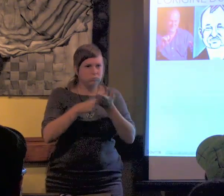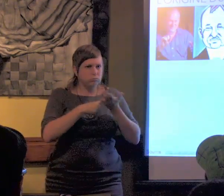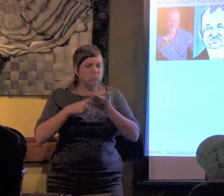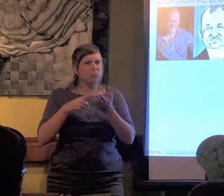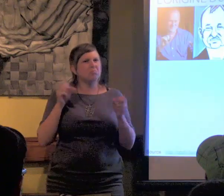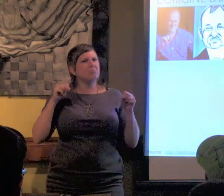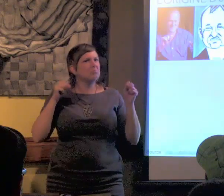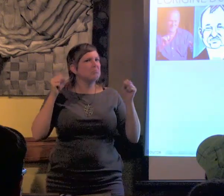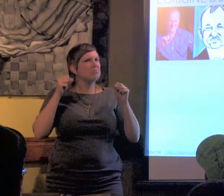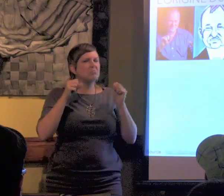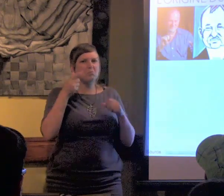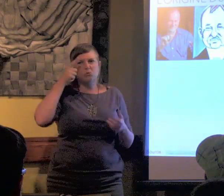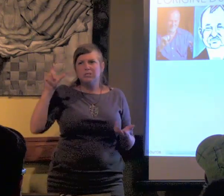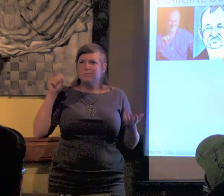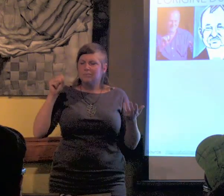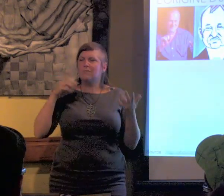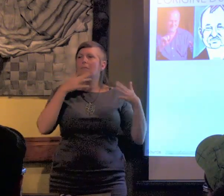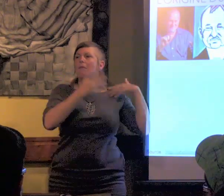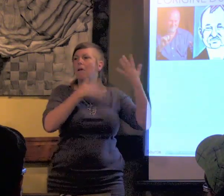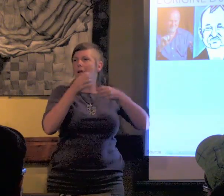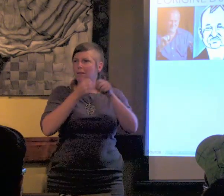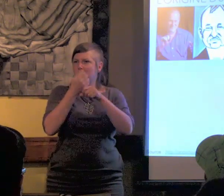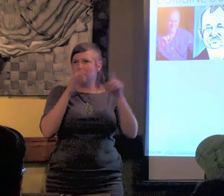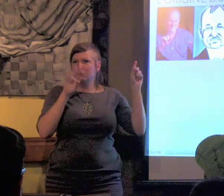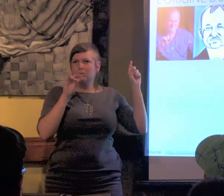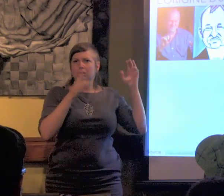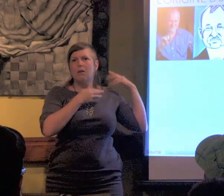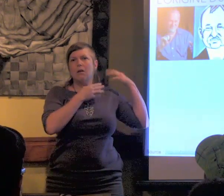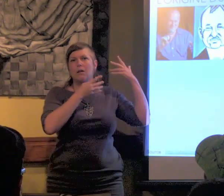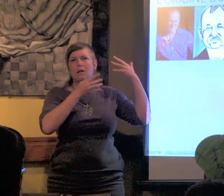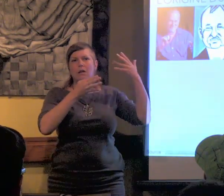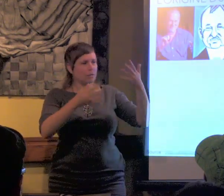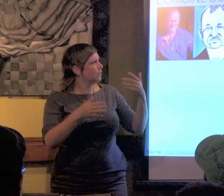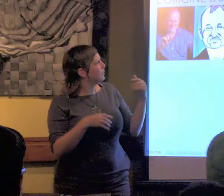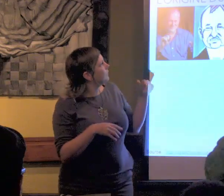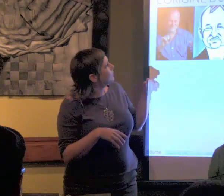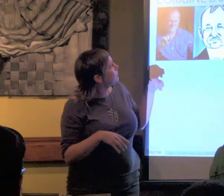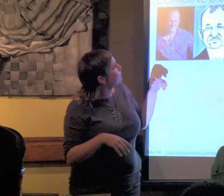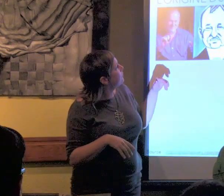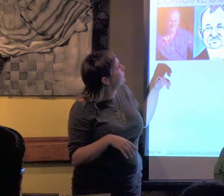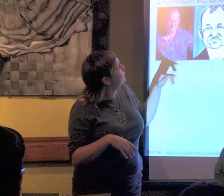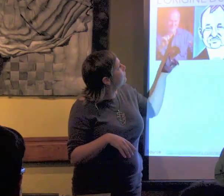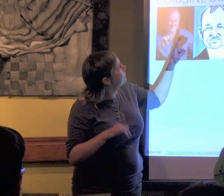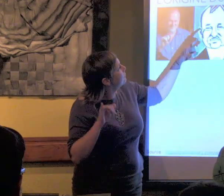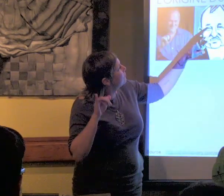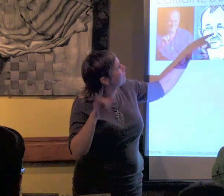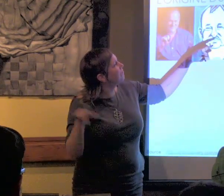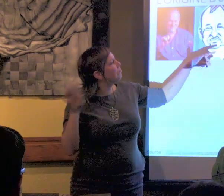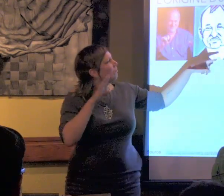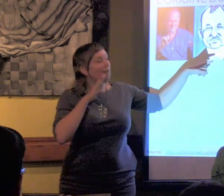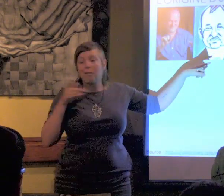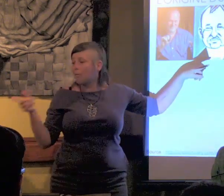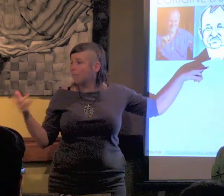ouais, en gros, puis on discutait, puis ça, oui, c'est vrai, c'est logique ce que tu dis, effectivement. Donc, et depuis ce groupe de discussion-là, le